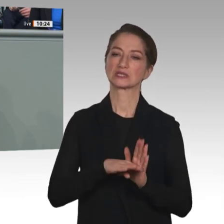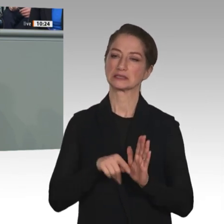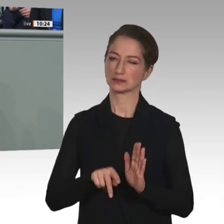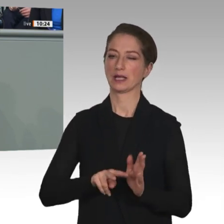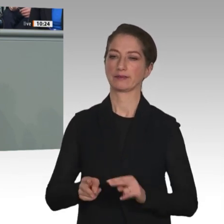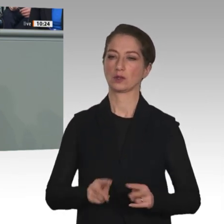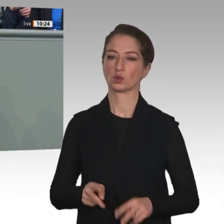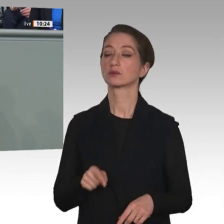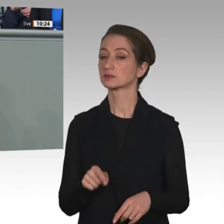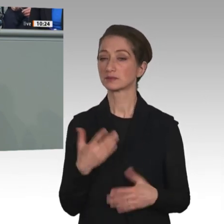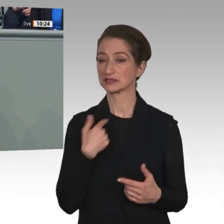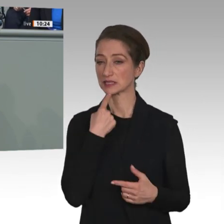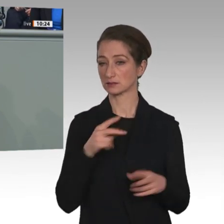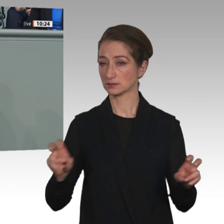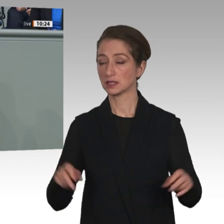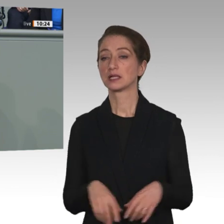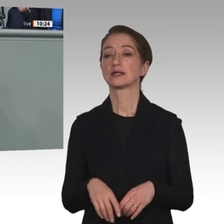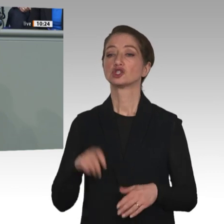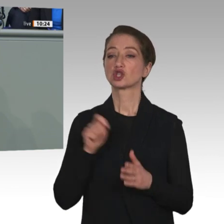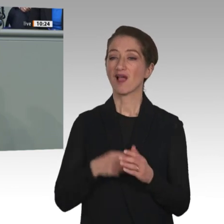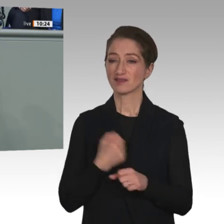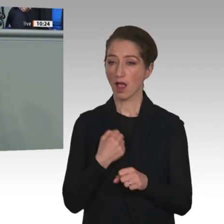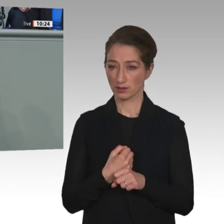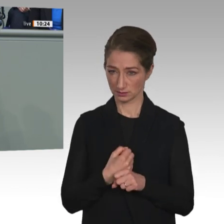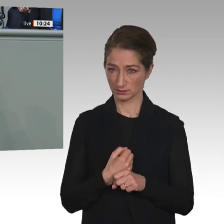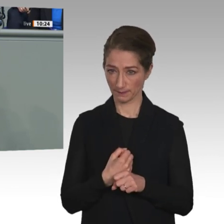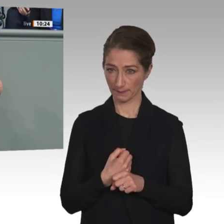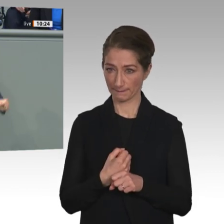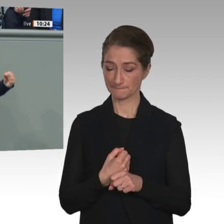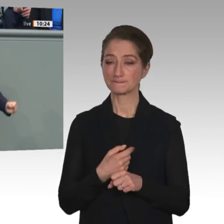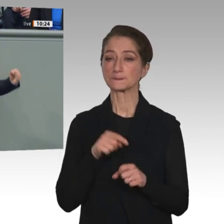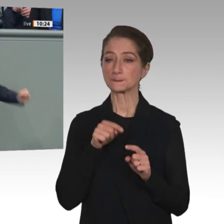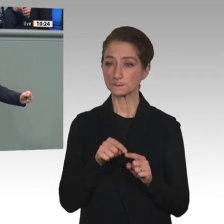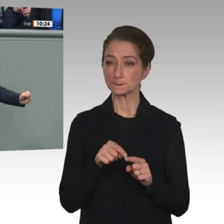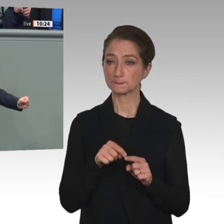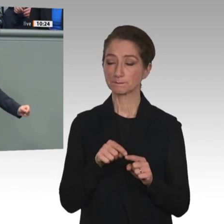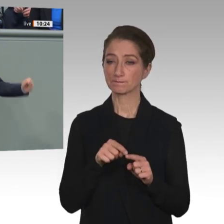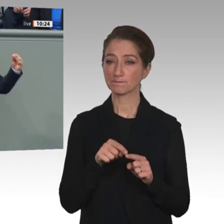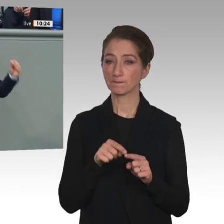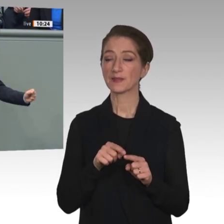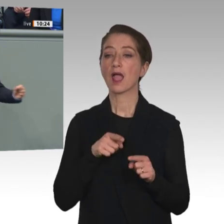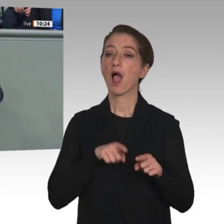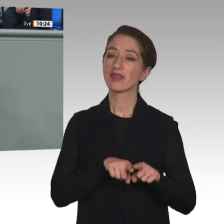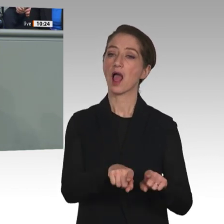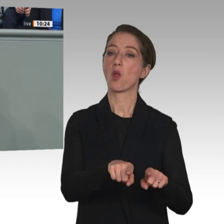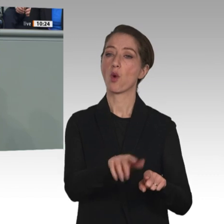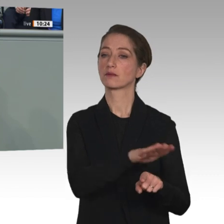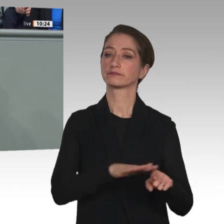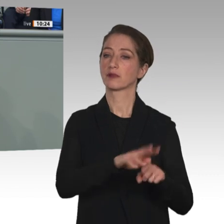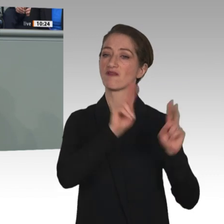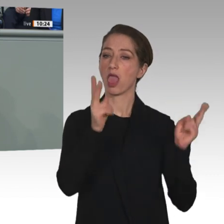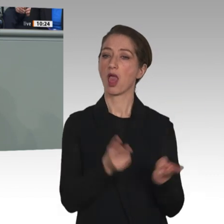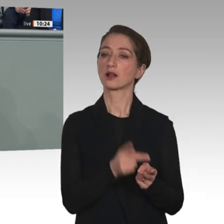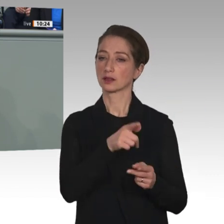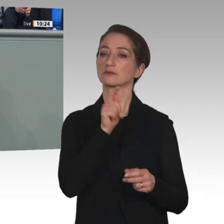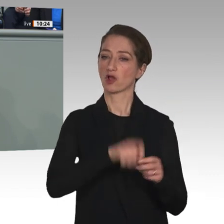wir sagen, dass Straftaten nicht nur im analogen Bereich strafbar sein müssen, sondern eben auch im digitalen. Und dafür schaffen wir